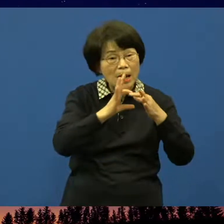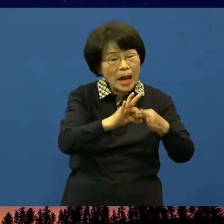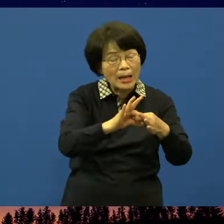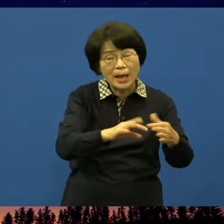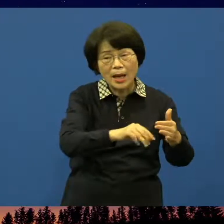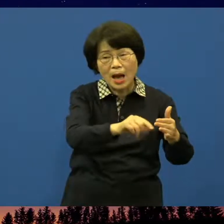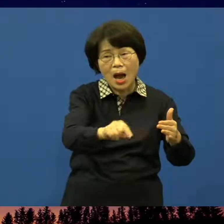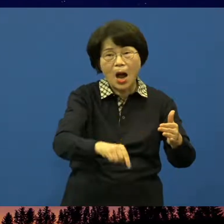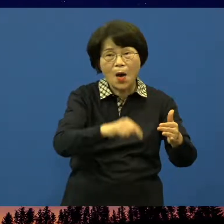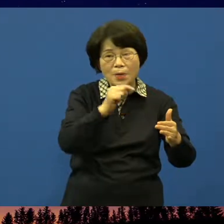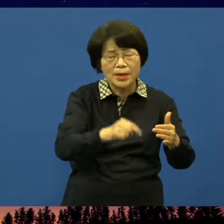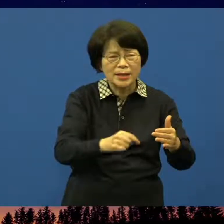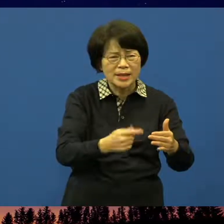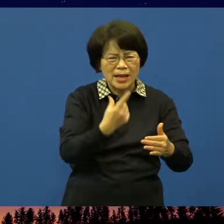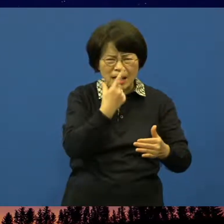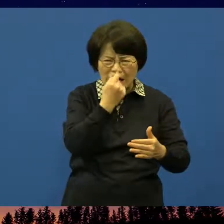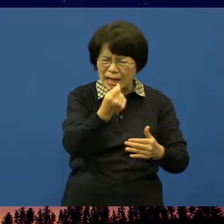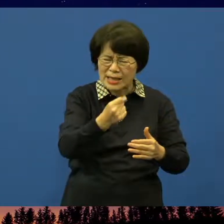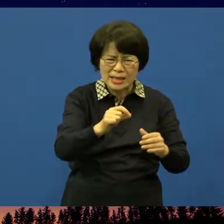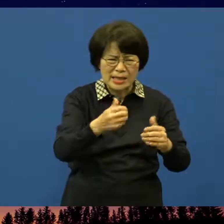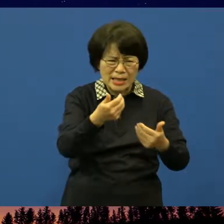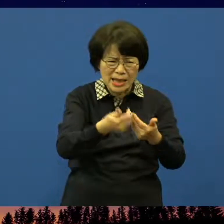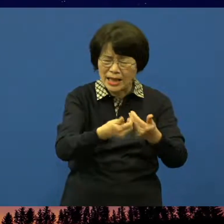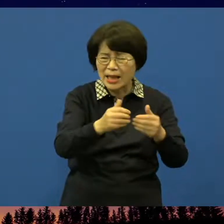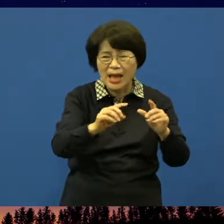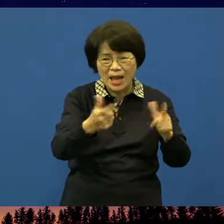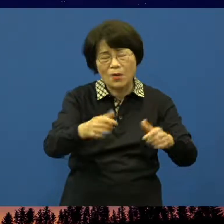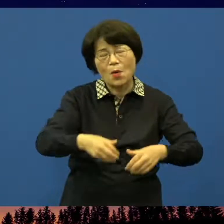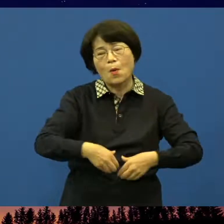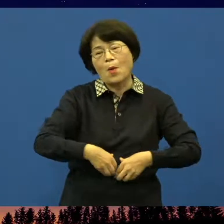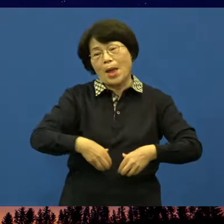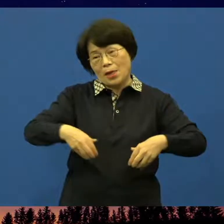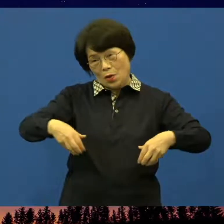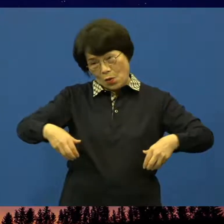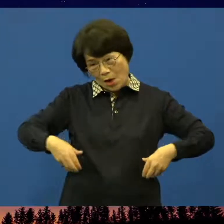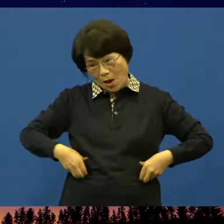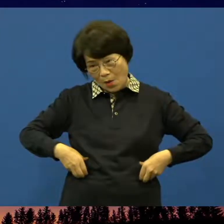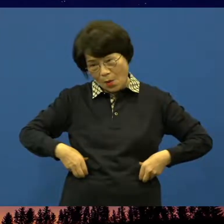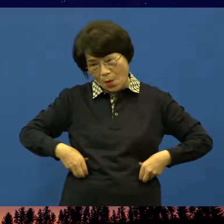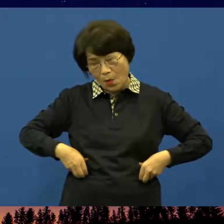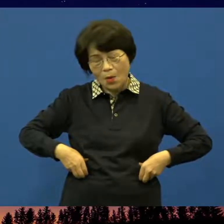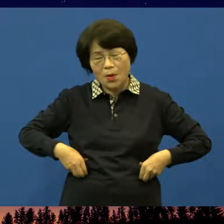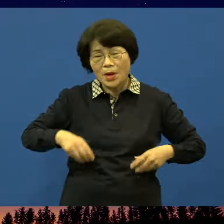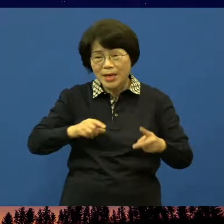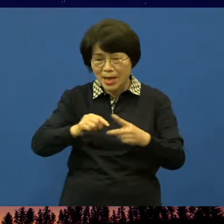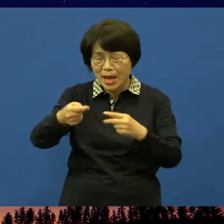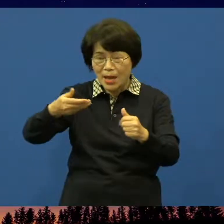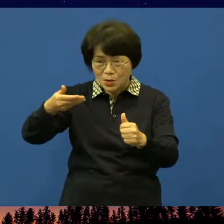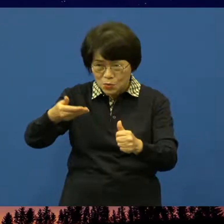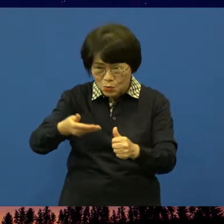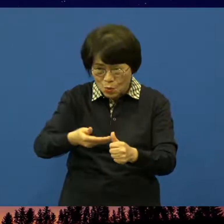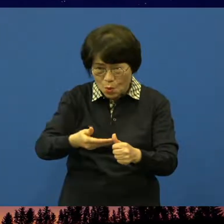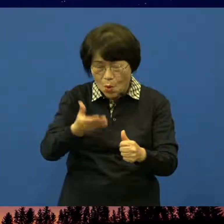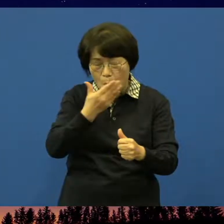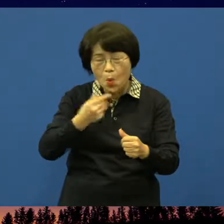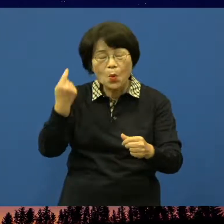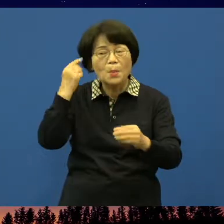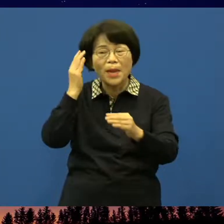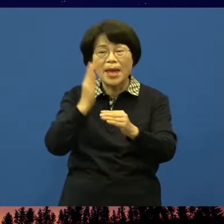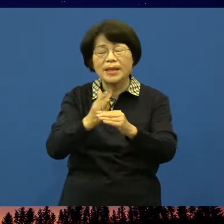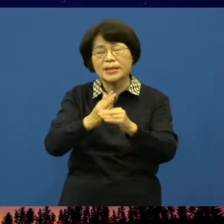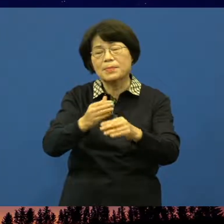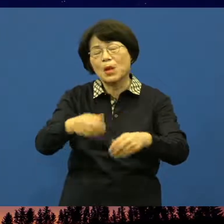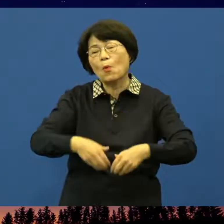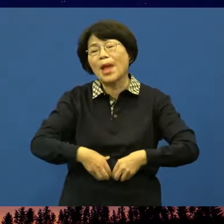속에서도 우리는 까칠까칠하게 대하지 않고 오히려 관용을 대하고 그 복음의 핵심이 관용이거든요. 이런